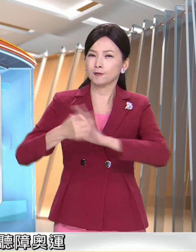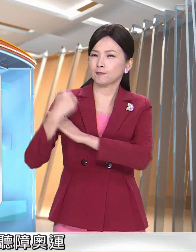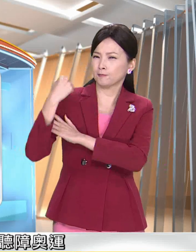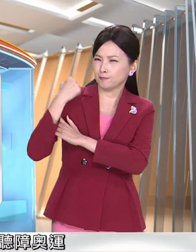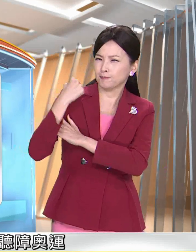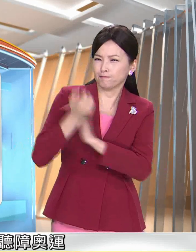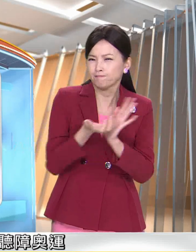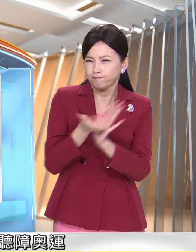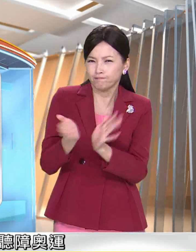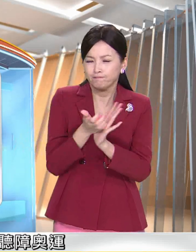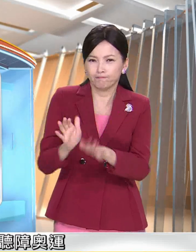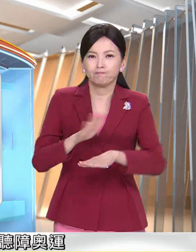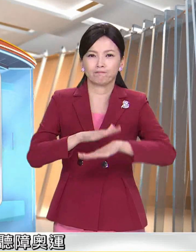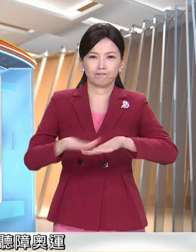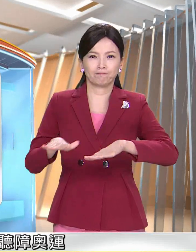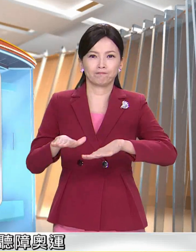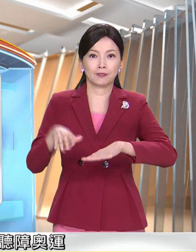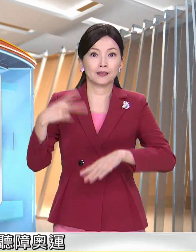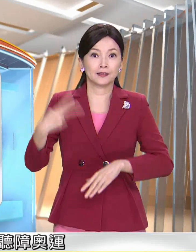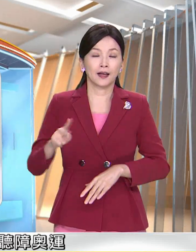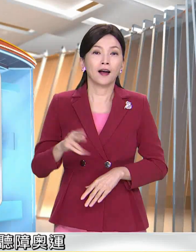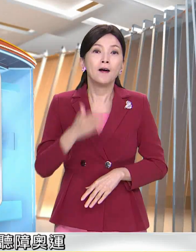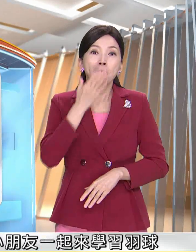障奥运。而同时，他也鼓励